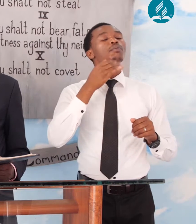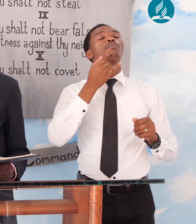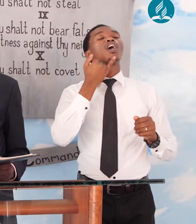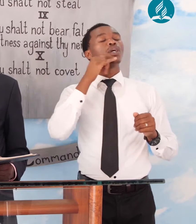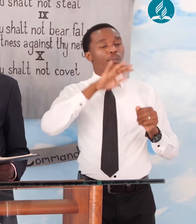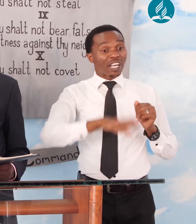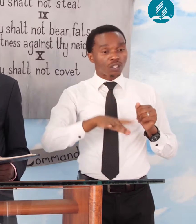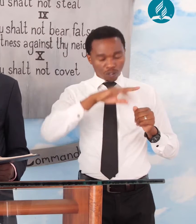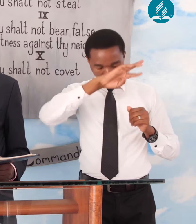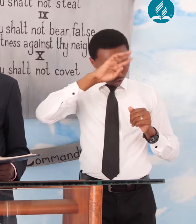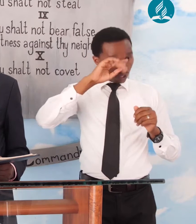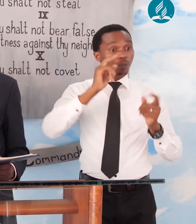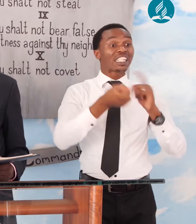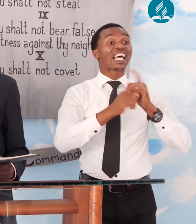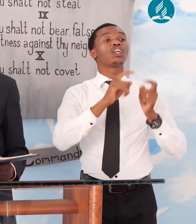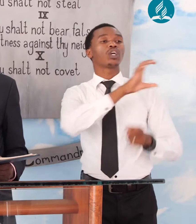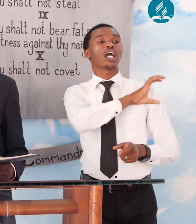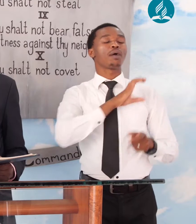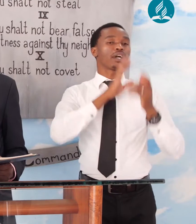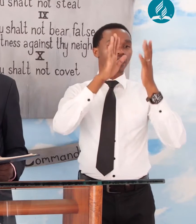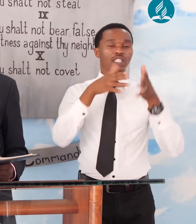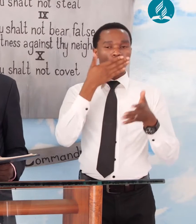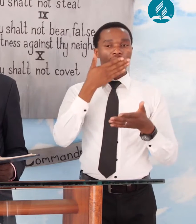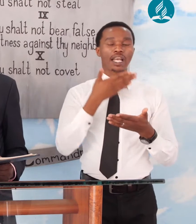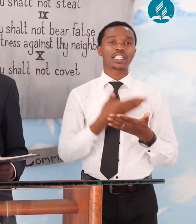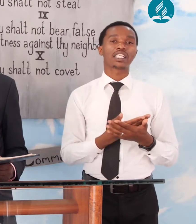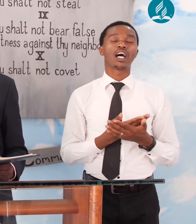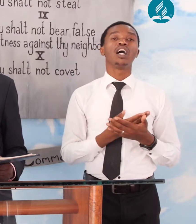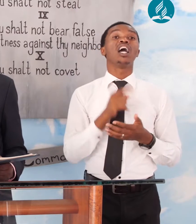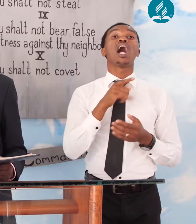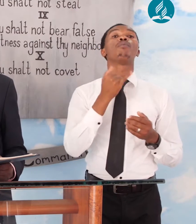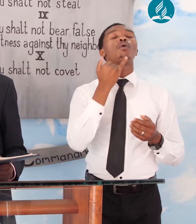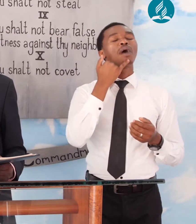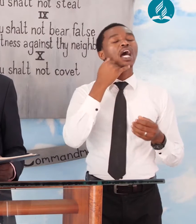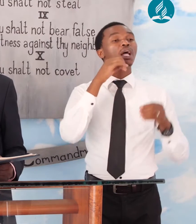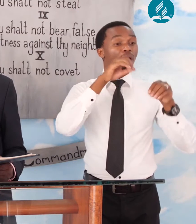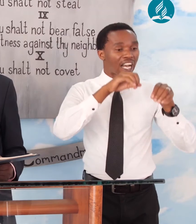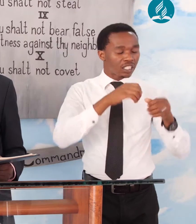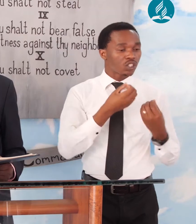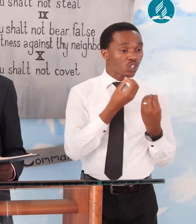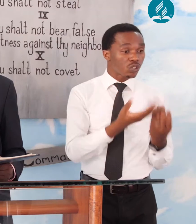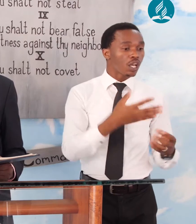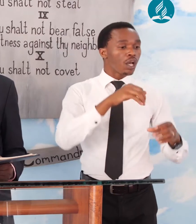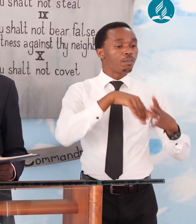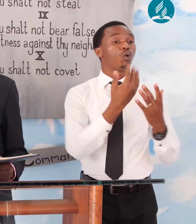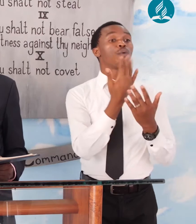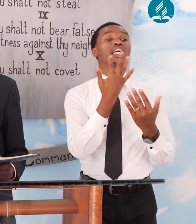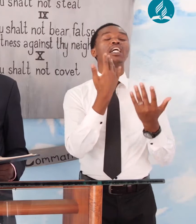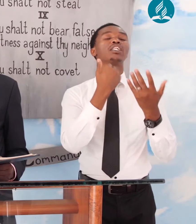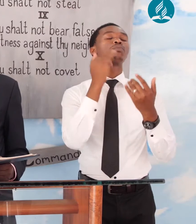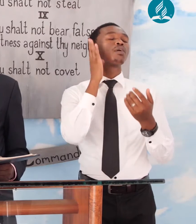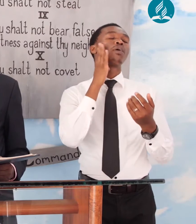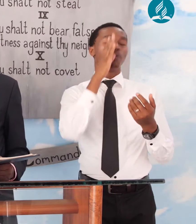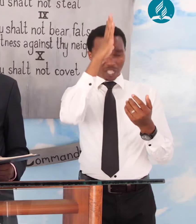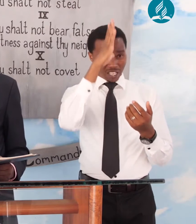be Christians. They are placed in our care to be trained not as